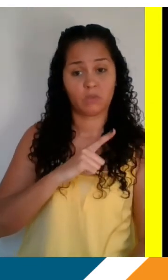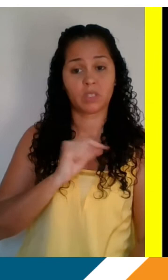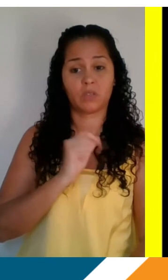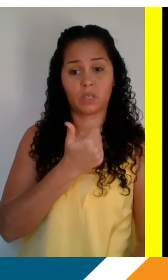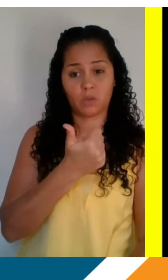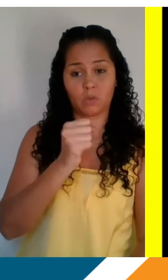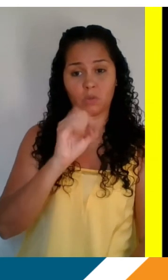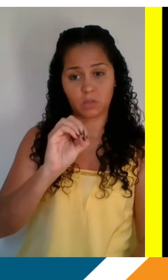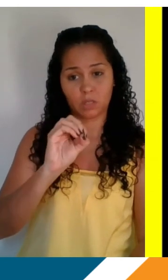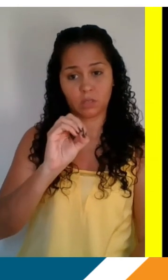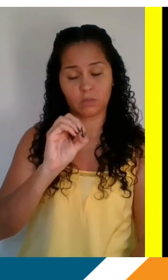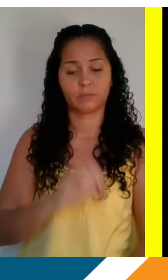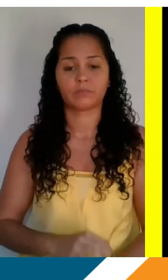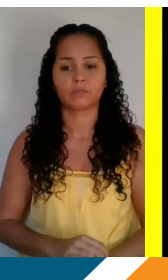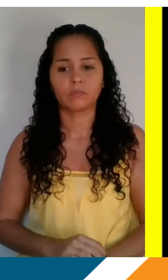180